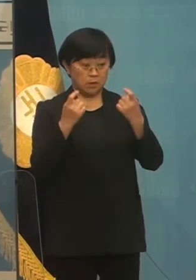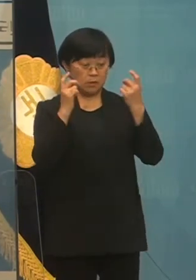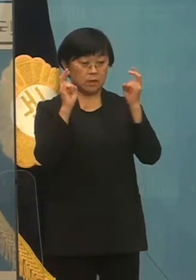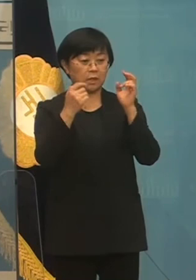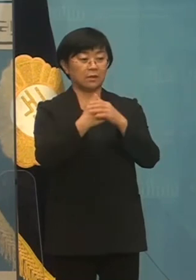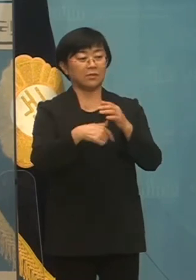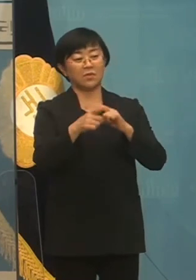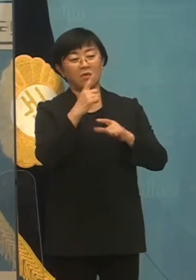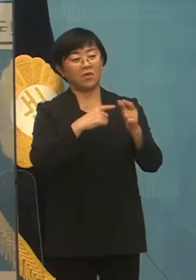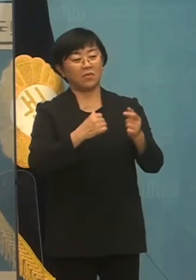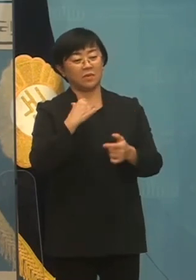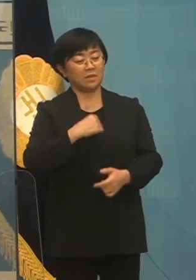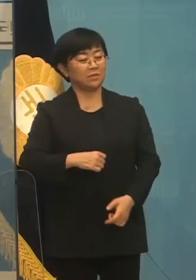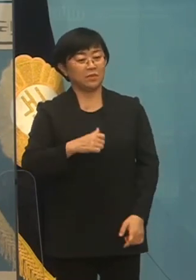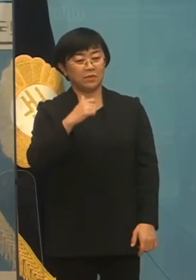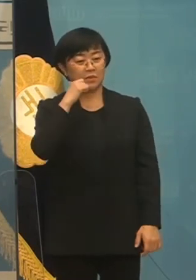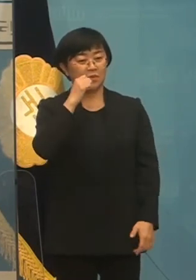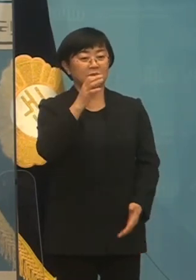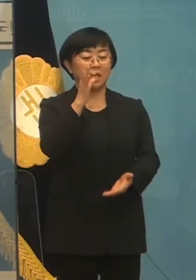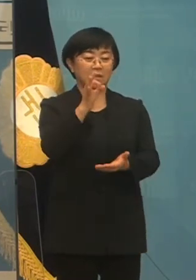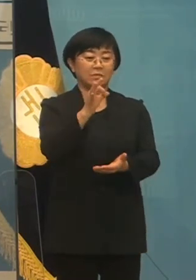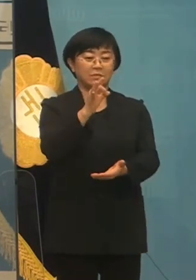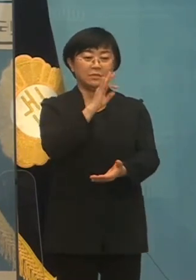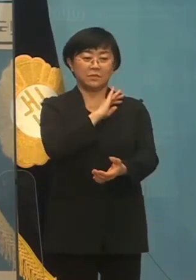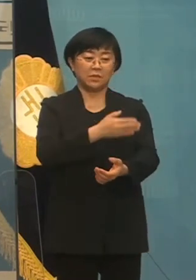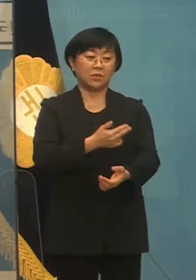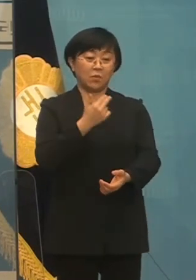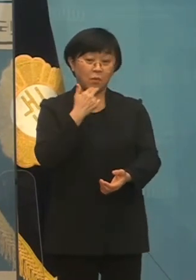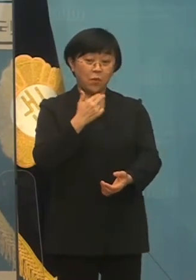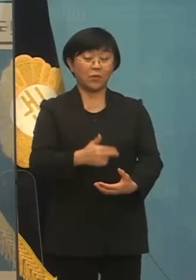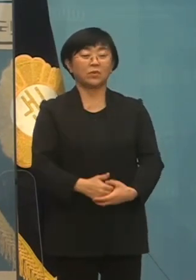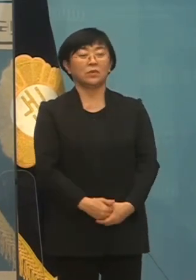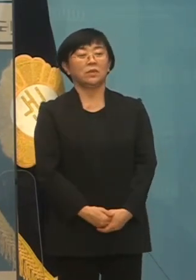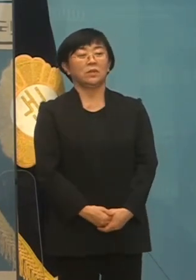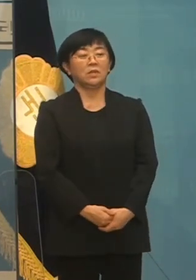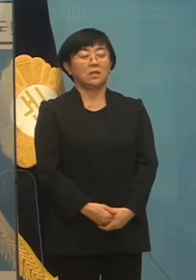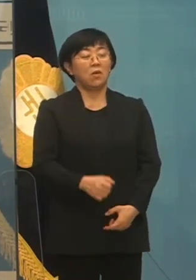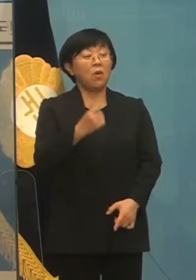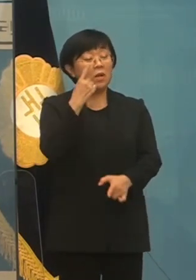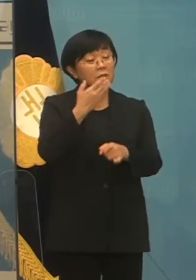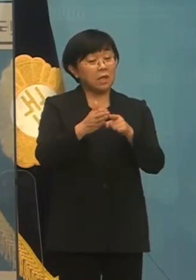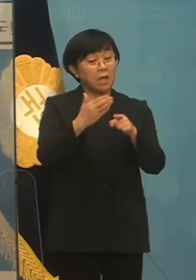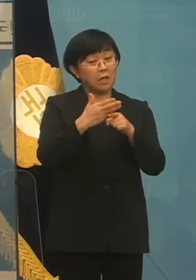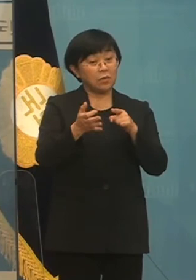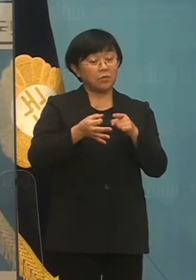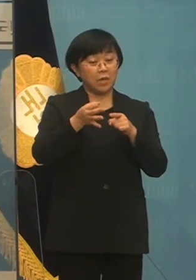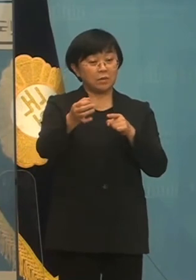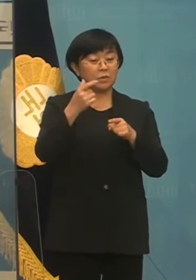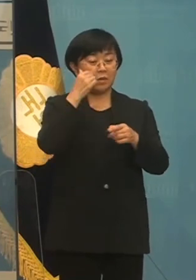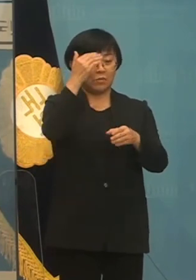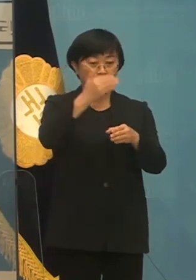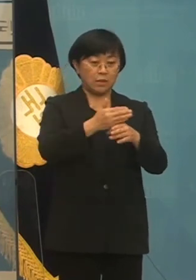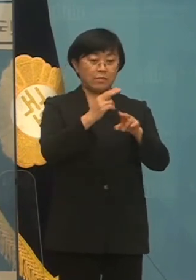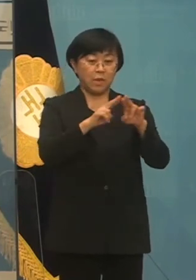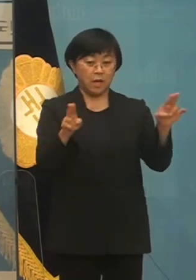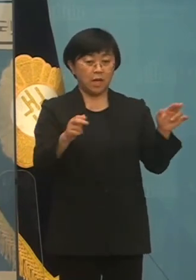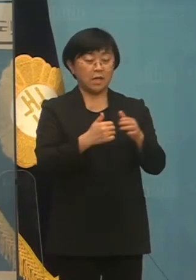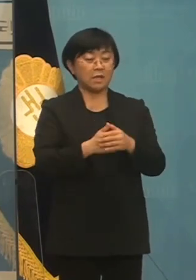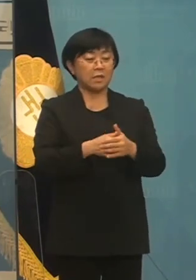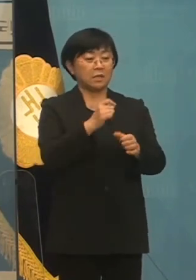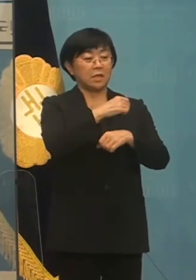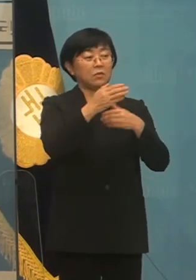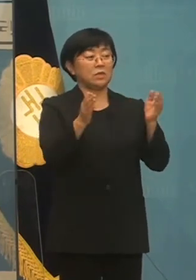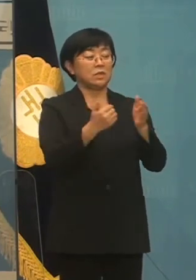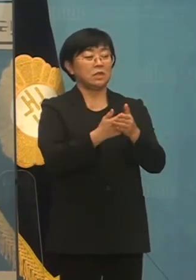여행업은 더 이상 버틸 생각, 자금 여력이 없습니다. 임대료마저 감당할 수 없어 폐업하고